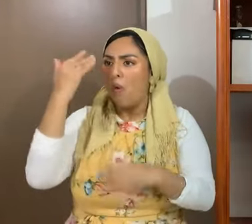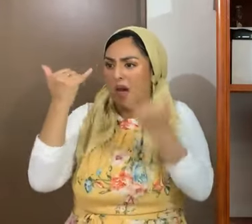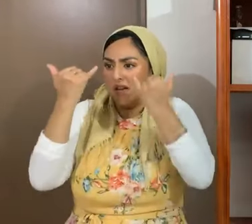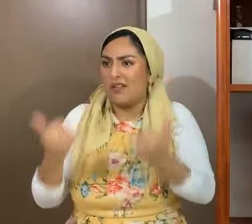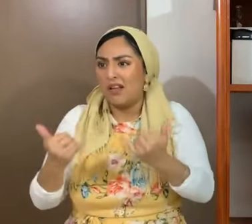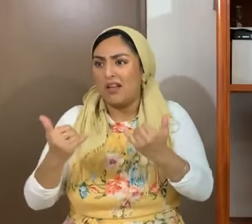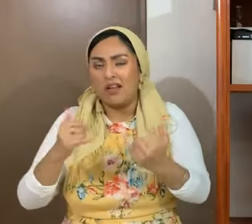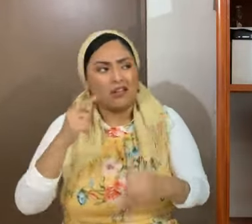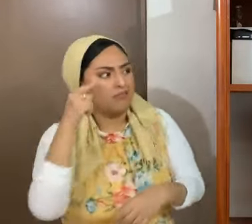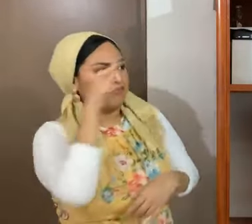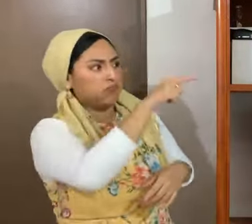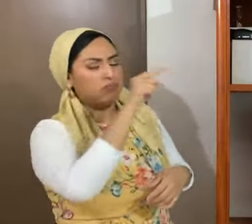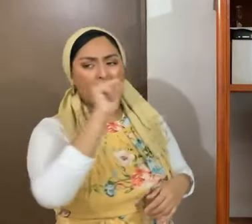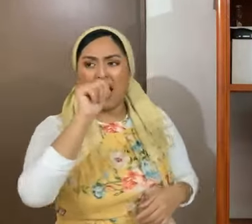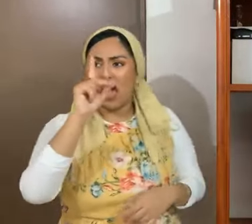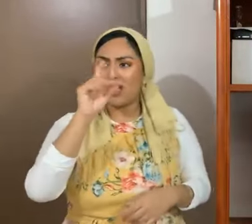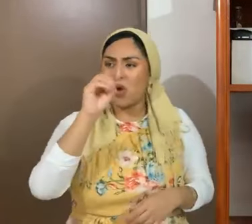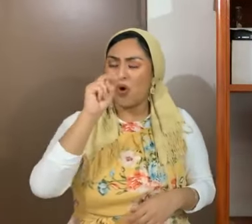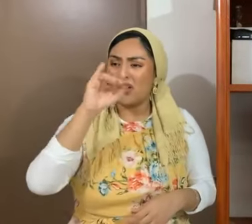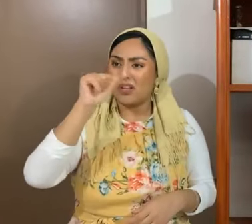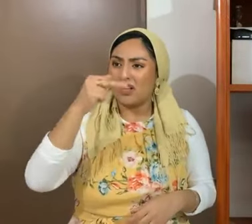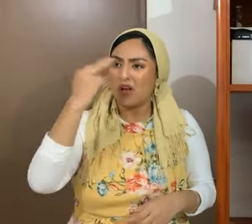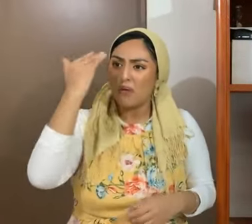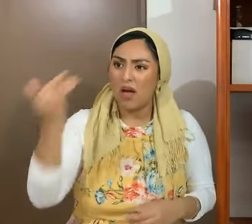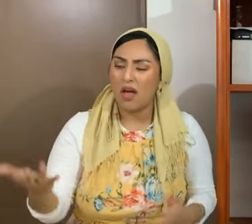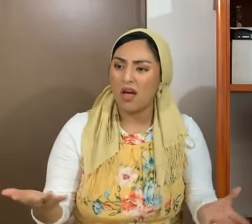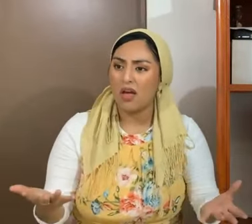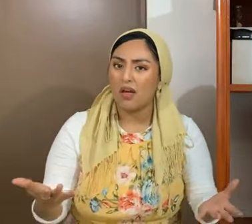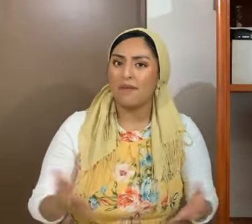reina Adonías? Y estando tú aún hablando